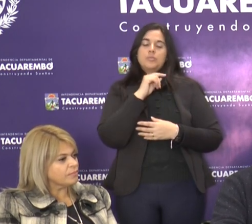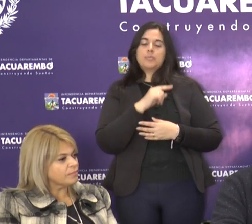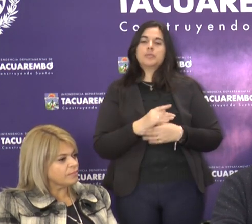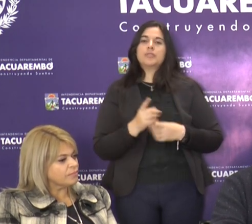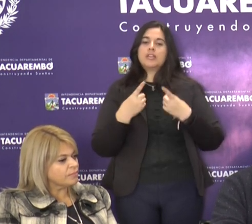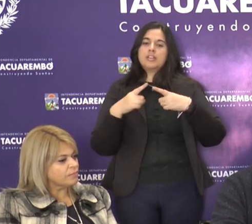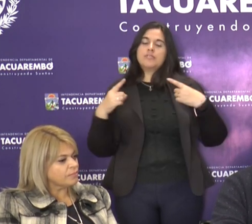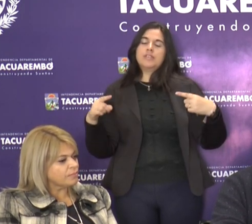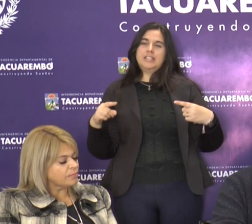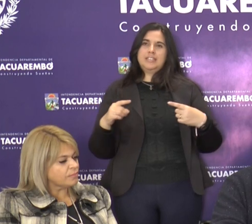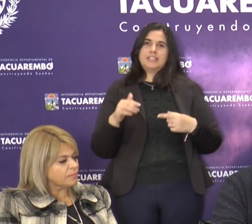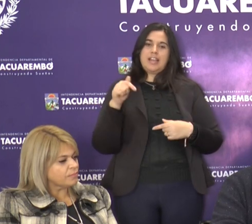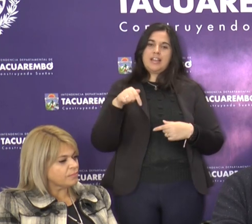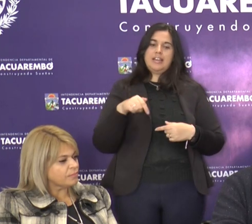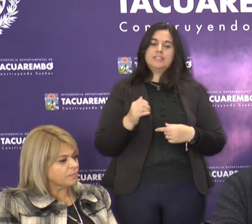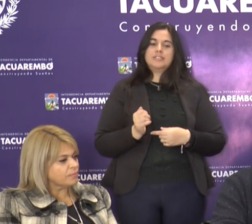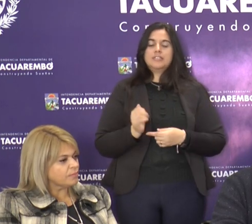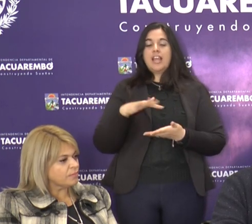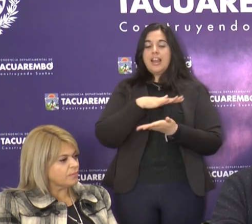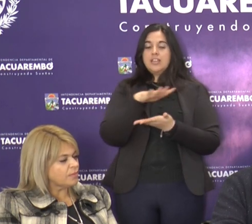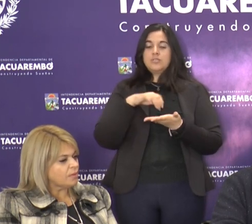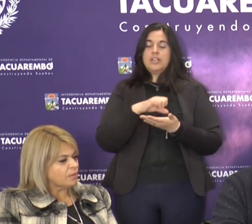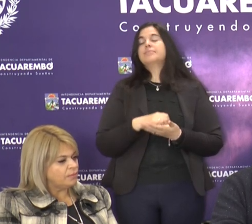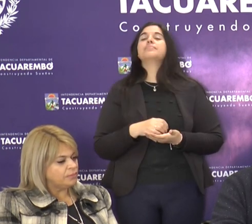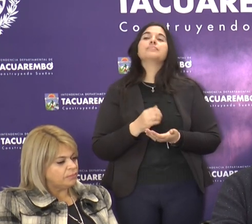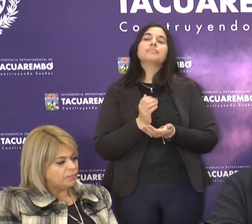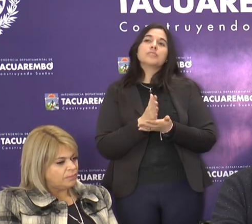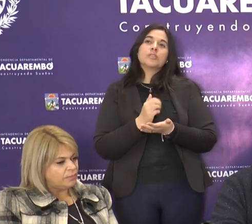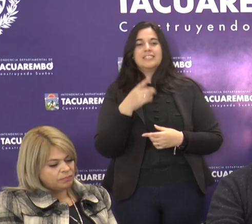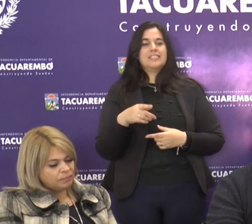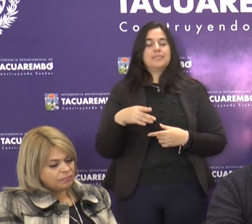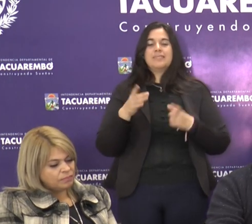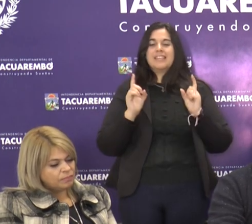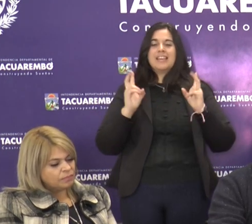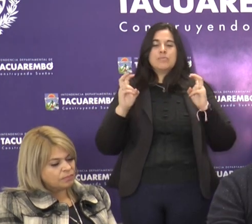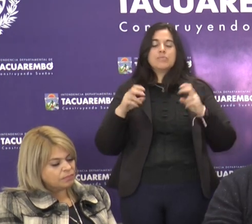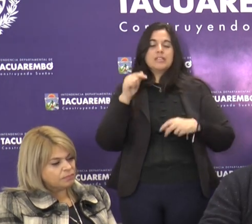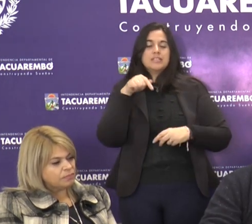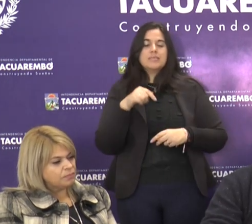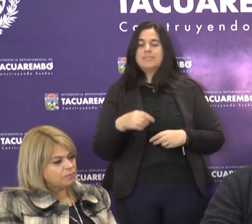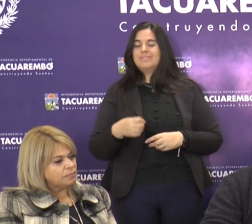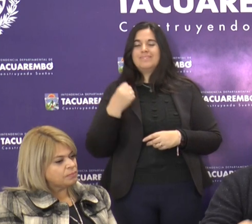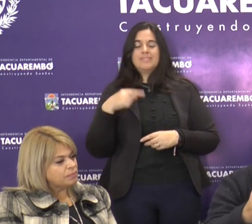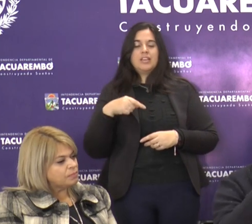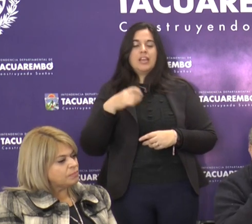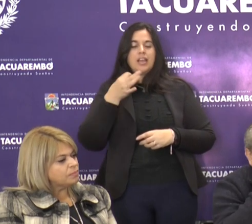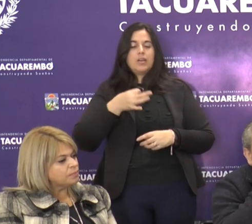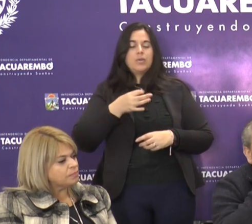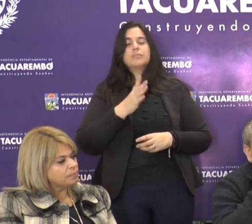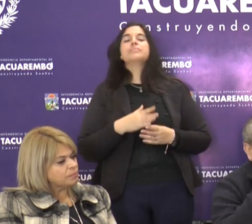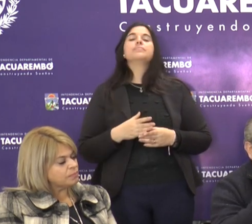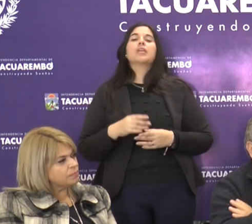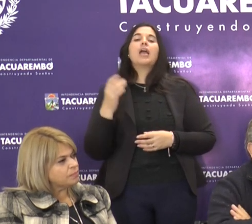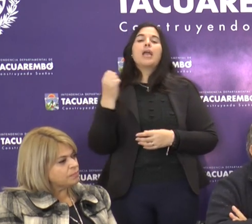diferentes discapacidades que hacen en su conjunto toda esta problemática. Trabajemos. Lo importante